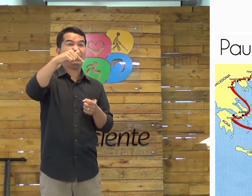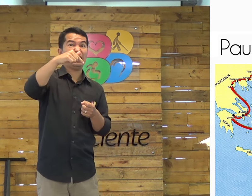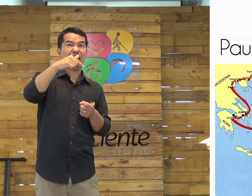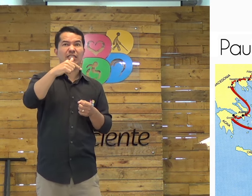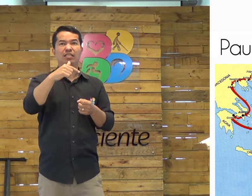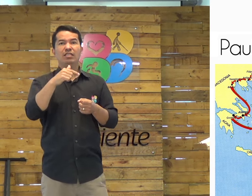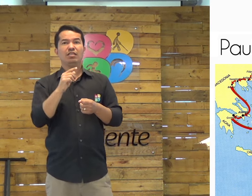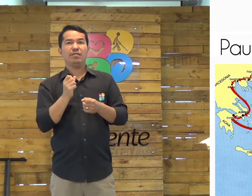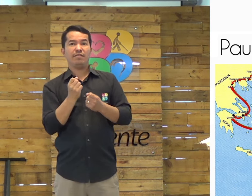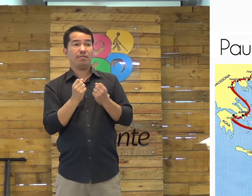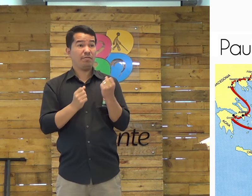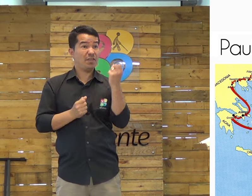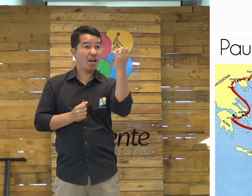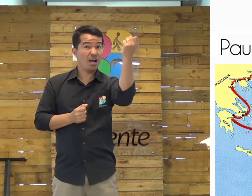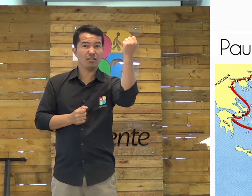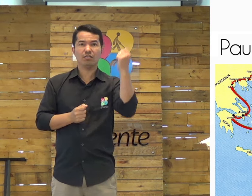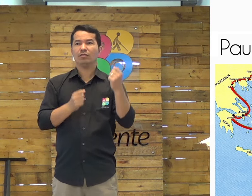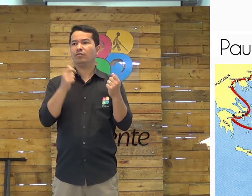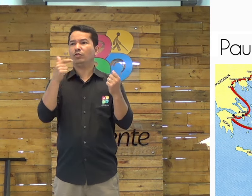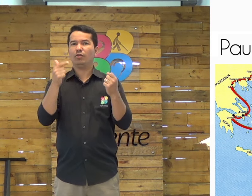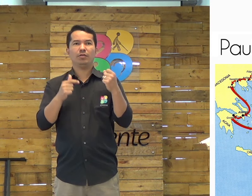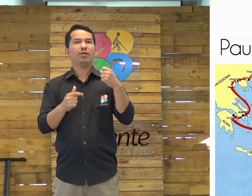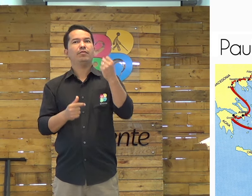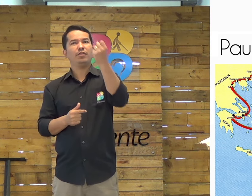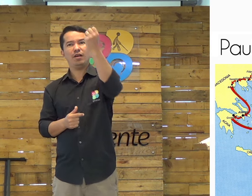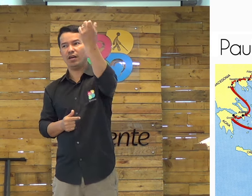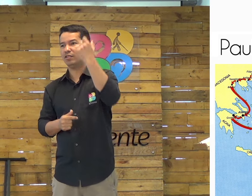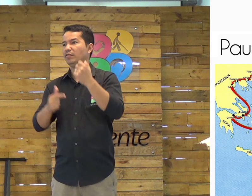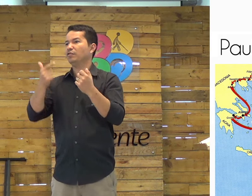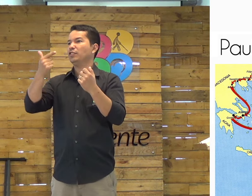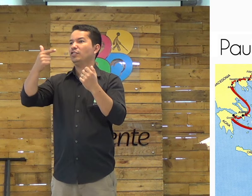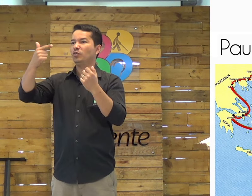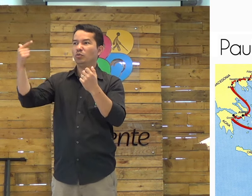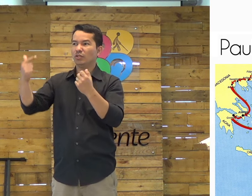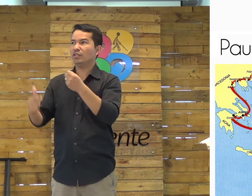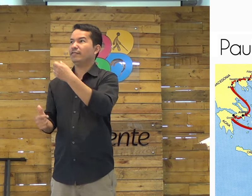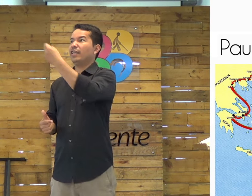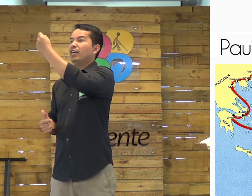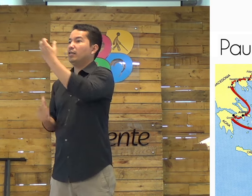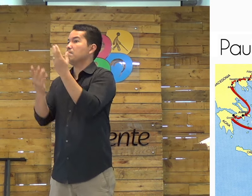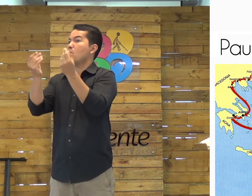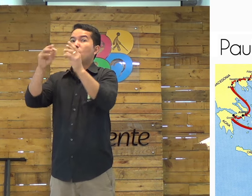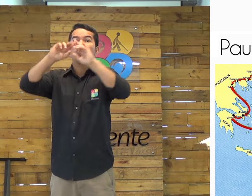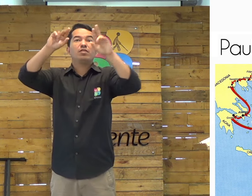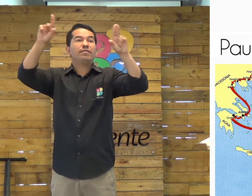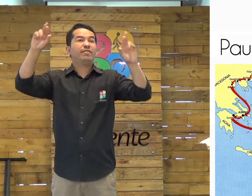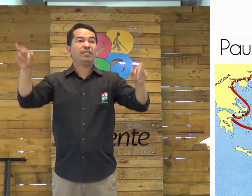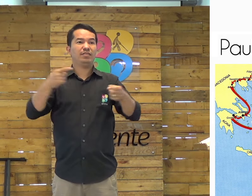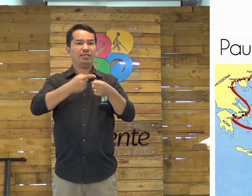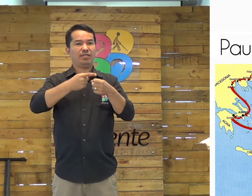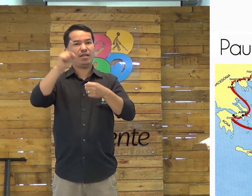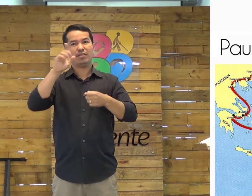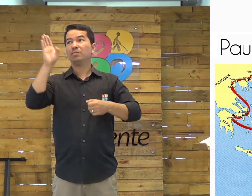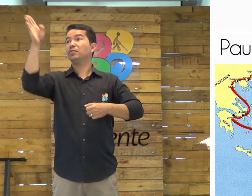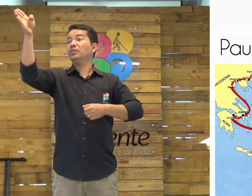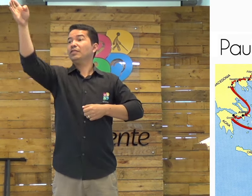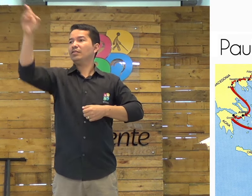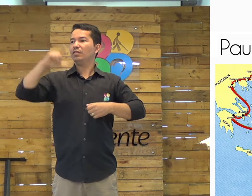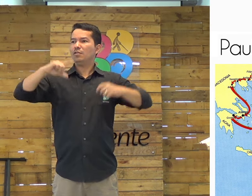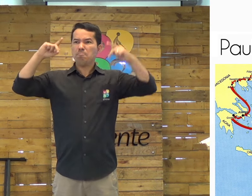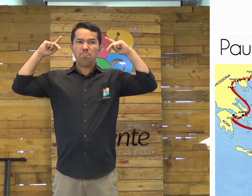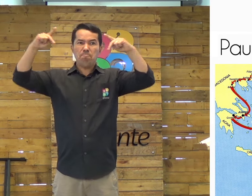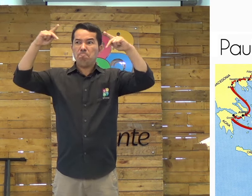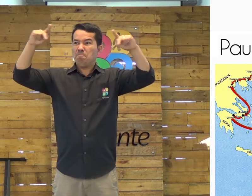eu acho que todas as cidades que ele passou foram umas 22, 27. Ele fez várias viagens. Foram lugares